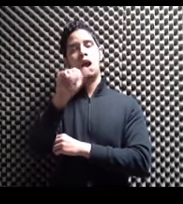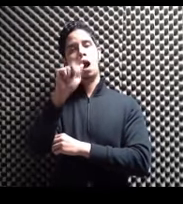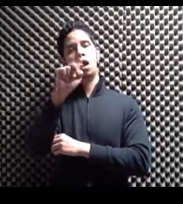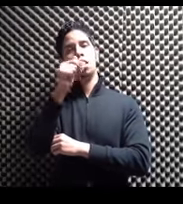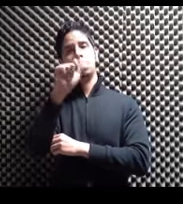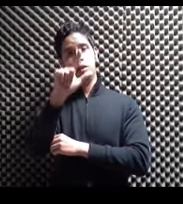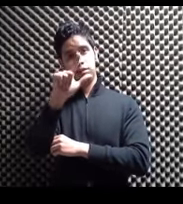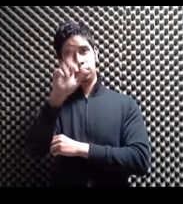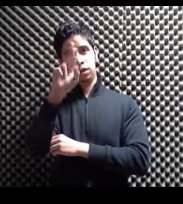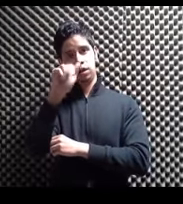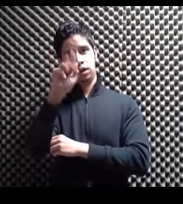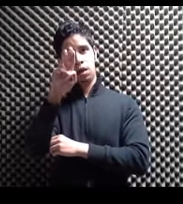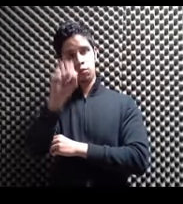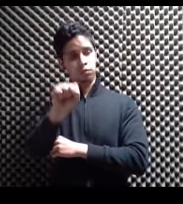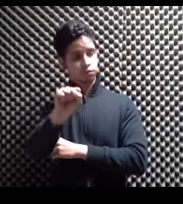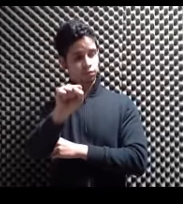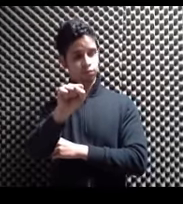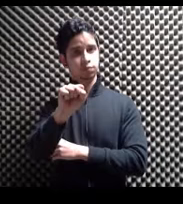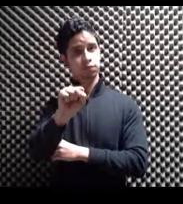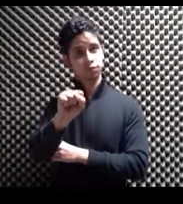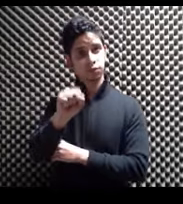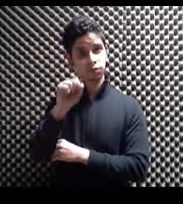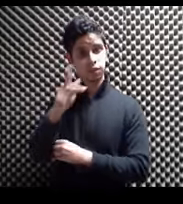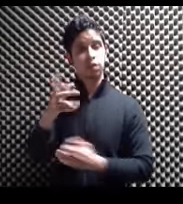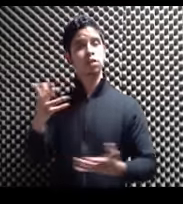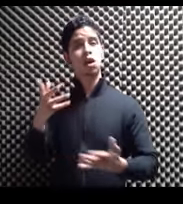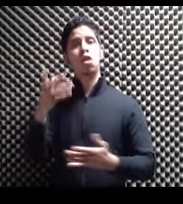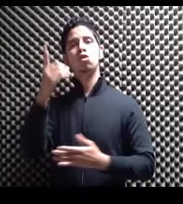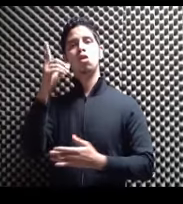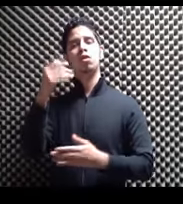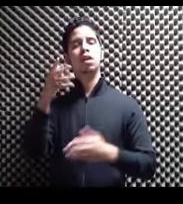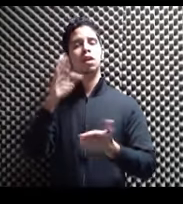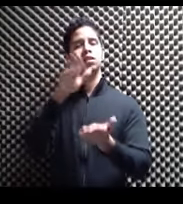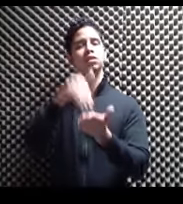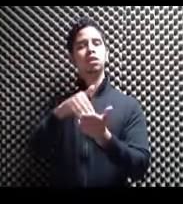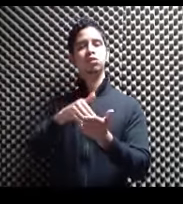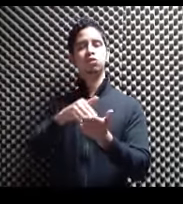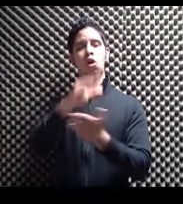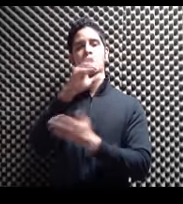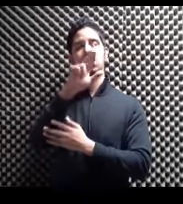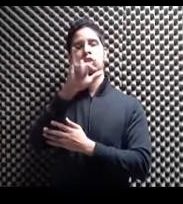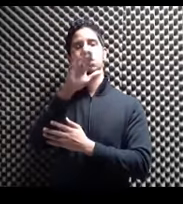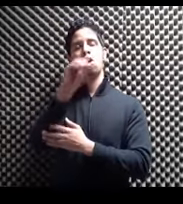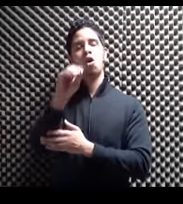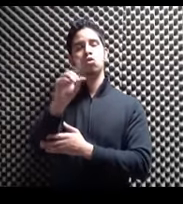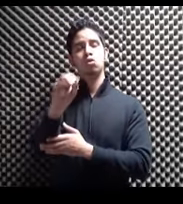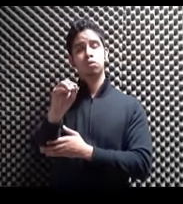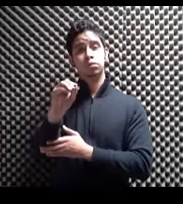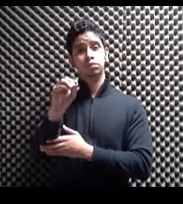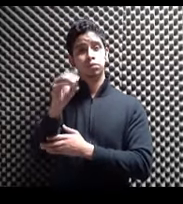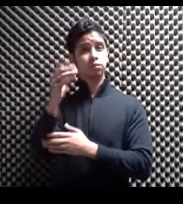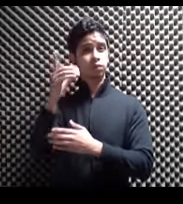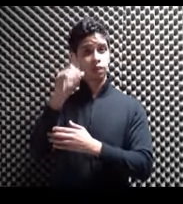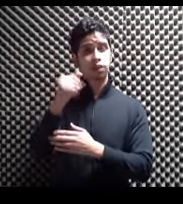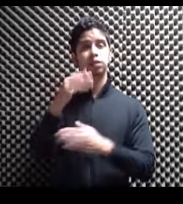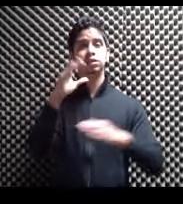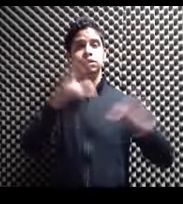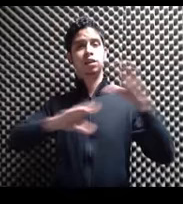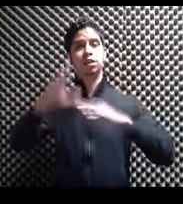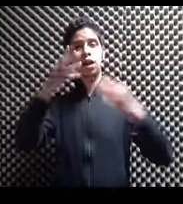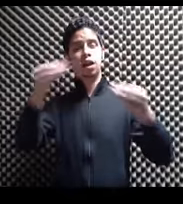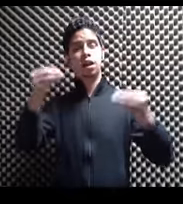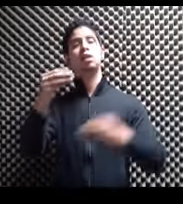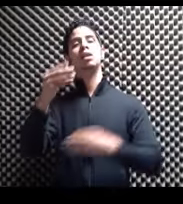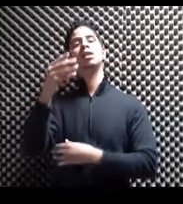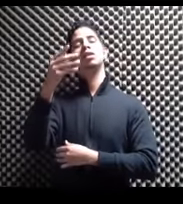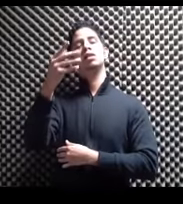Ajá. Muy bien. En el Centro Criollo de Ciencia y Tecnología. Centro Criollo de Ciencia y Tecnología,